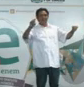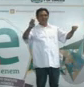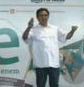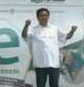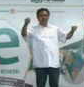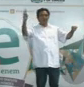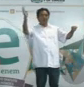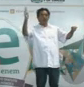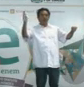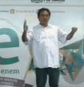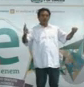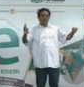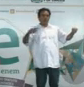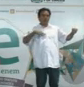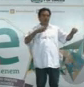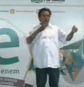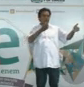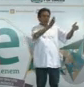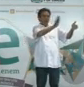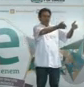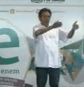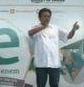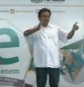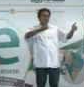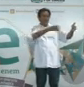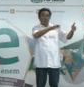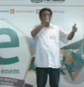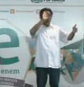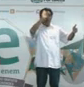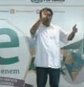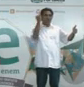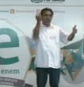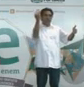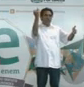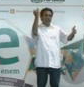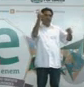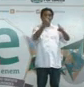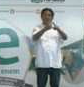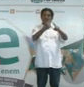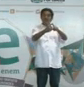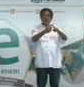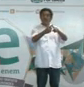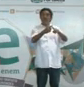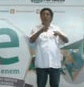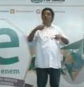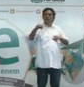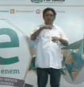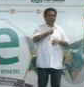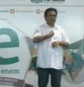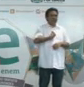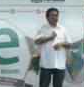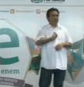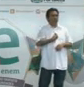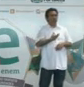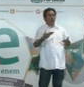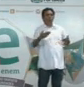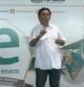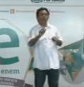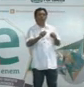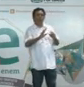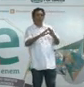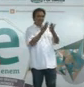brasileiro. Então, esses são os dois momentos mais importantes. Por quê? Porque o que a gente vive hoje não é uma